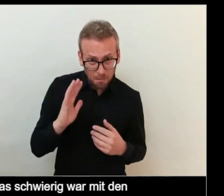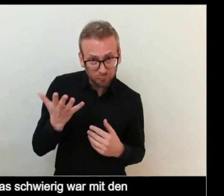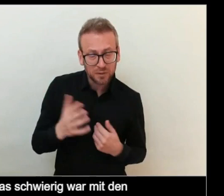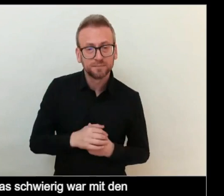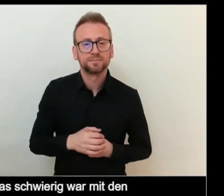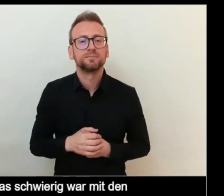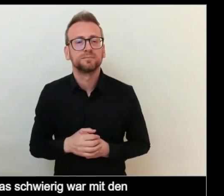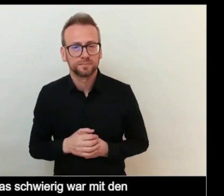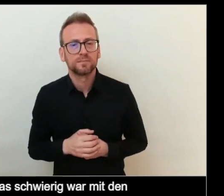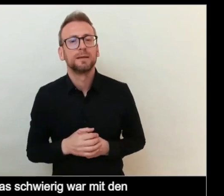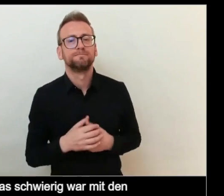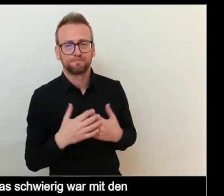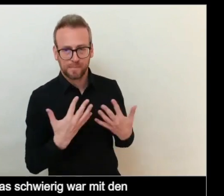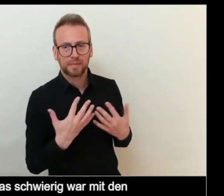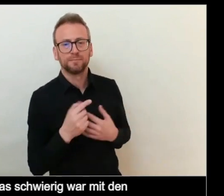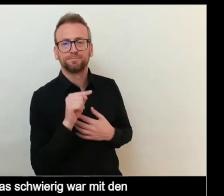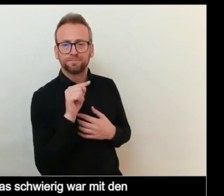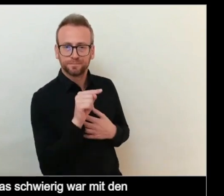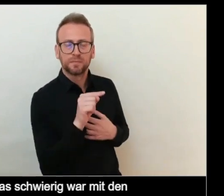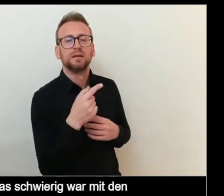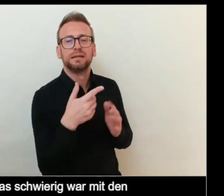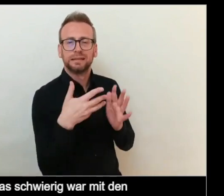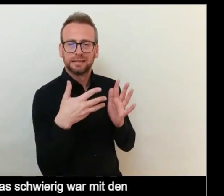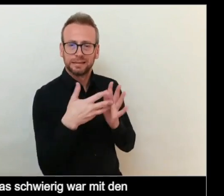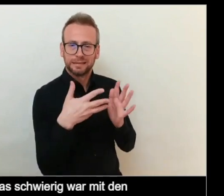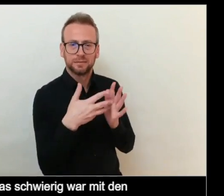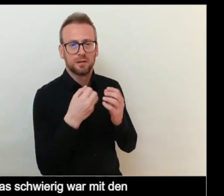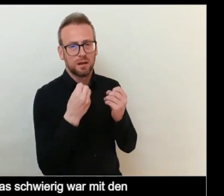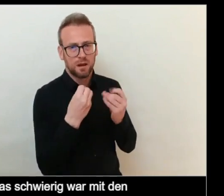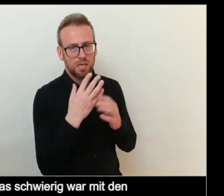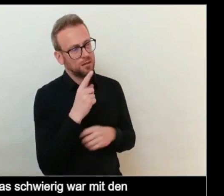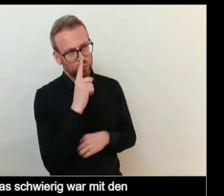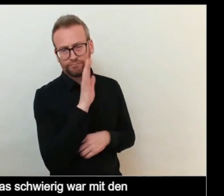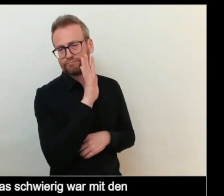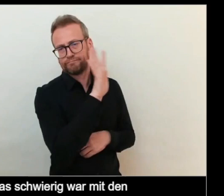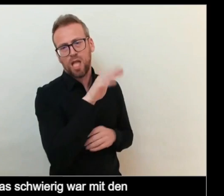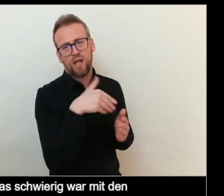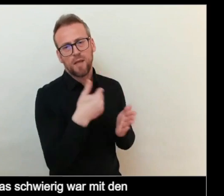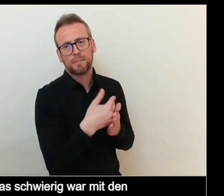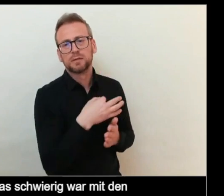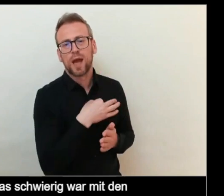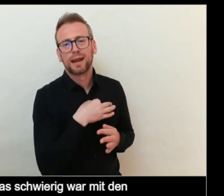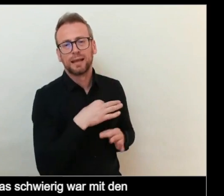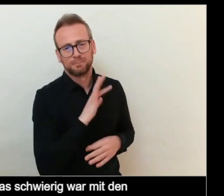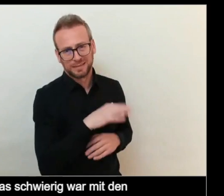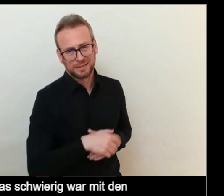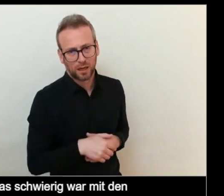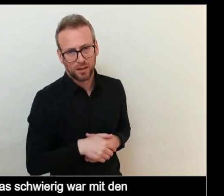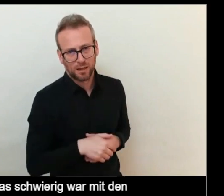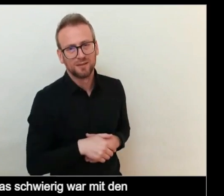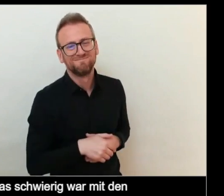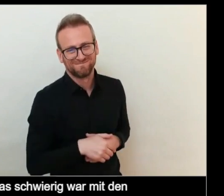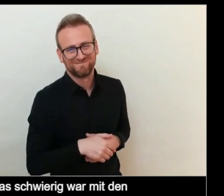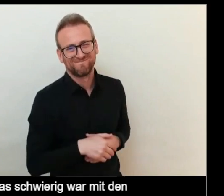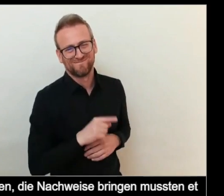Ja, möglichst wenig Hürden natürlich. Nur, Sie müssen ja also immer auch umgekehrt sehen. Wenn was